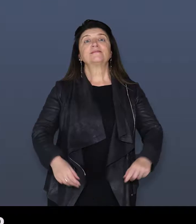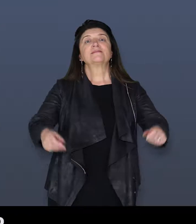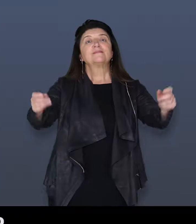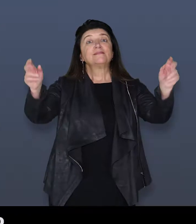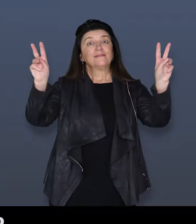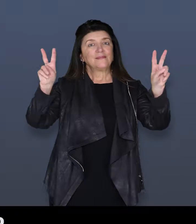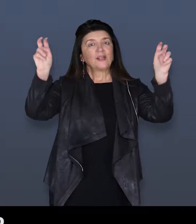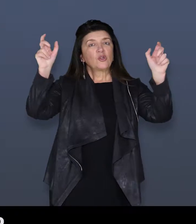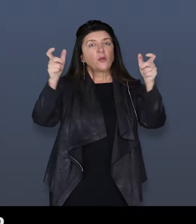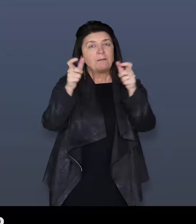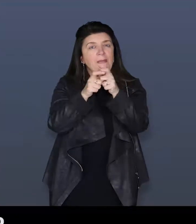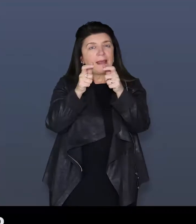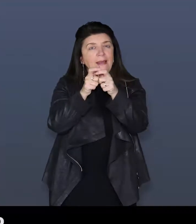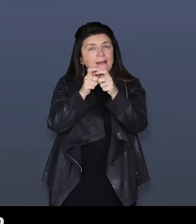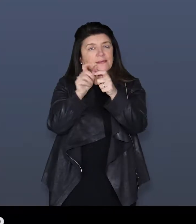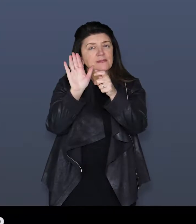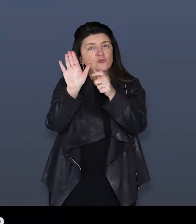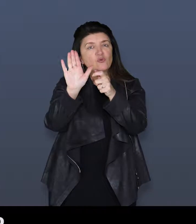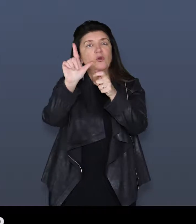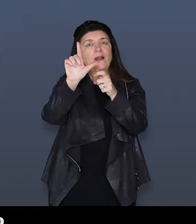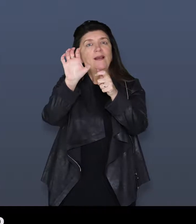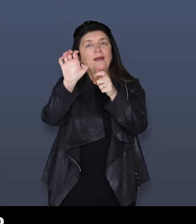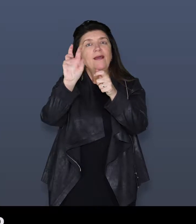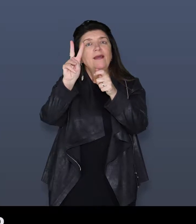Il centro storico di Leverano.